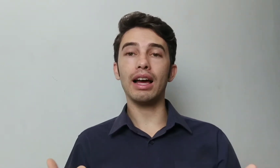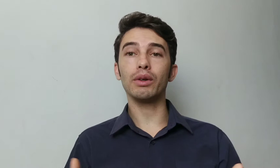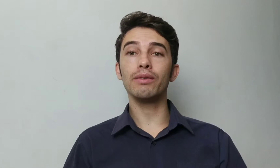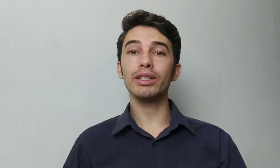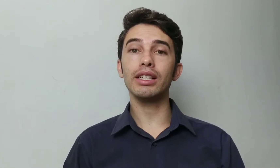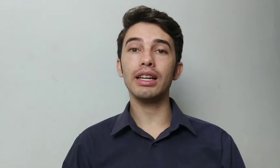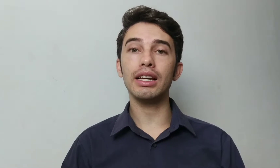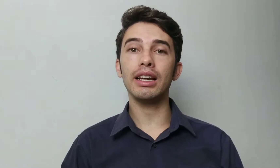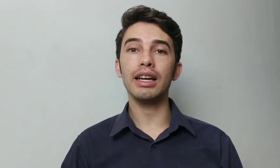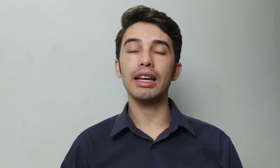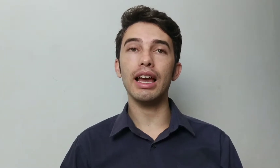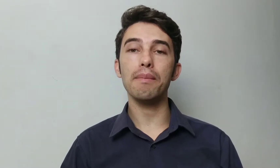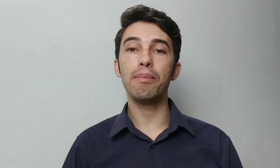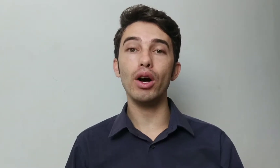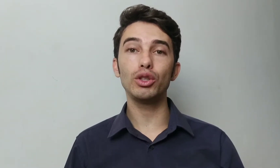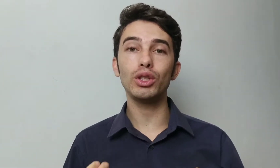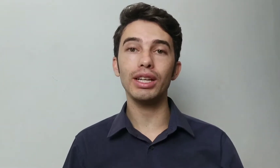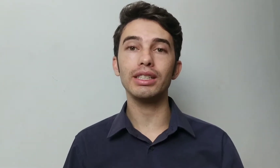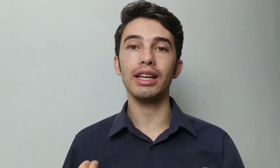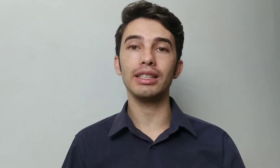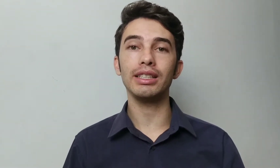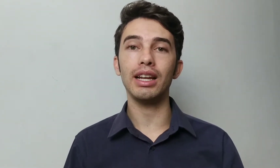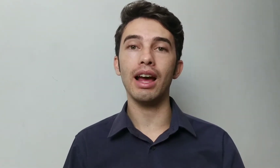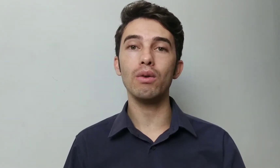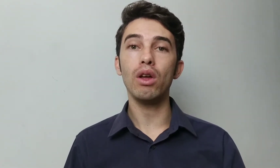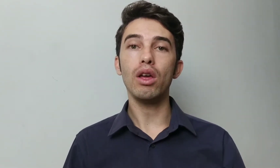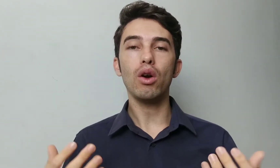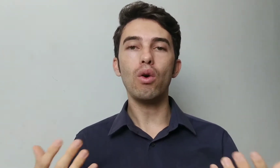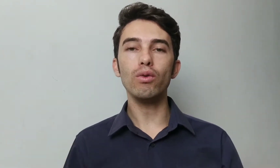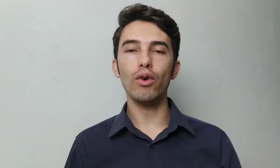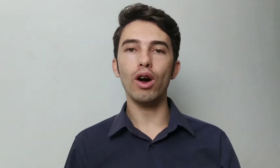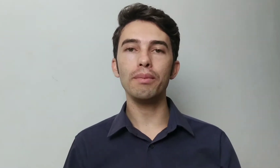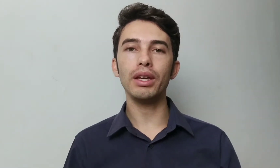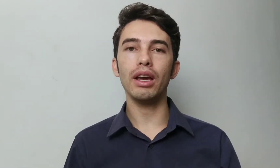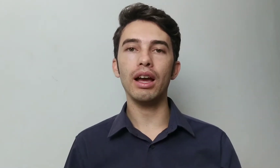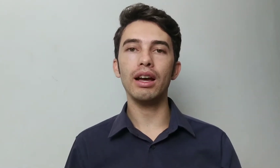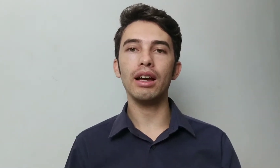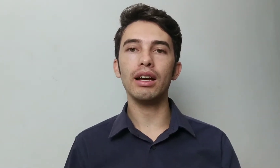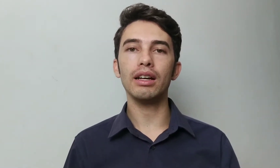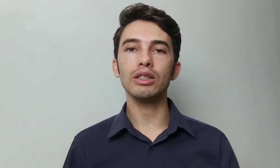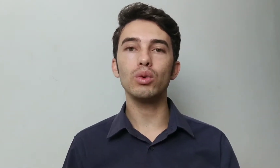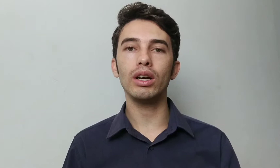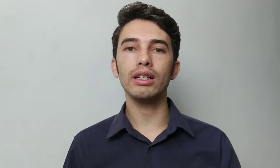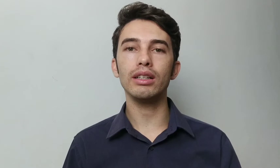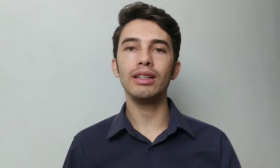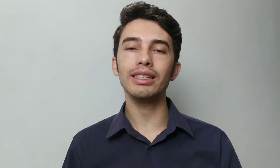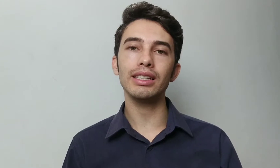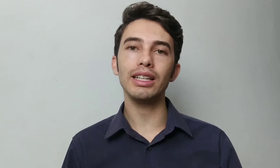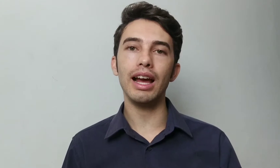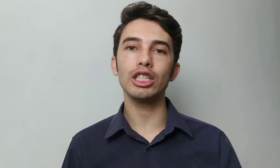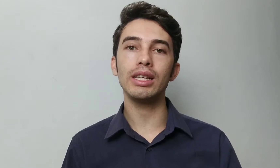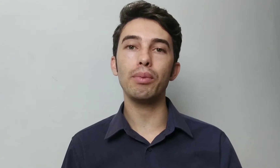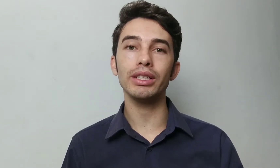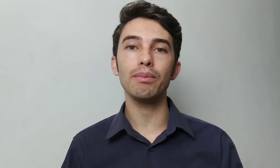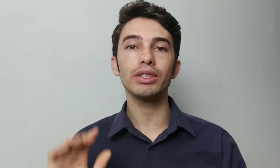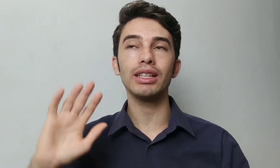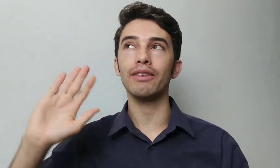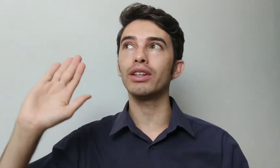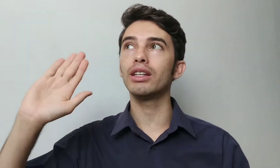que você pode utilizar esse sinal conforme a sua necessidade. Se, por exemplo, você está falando que